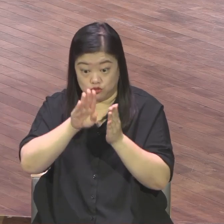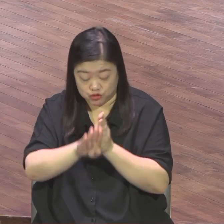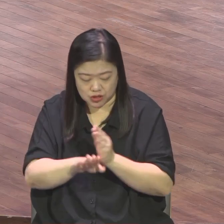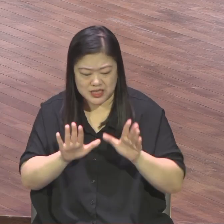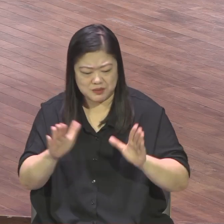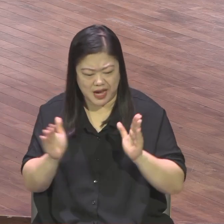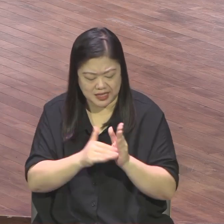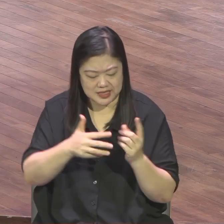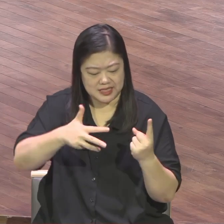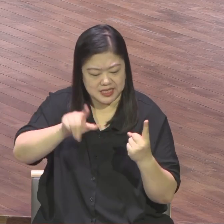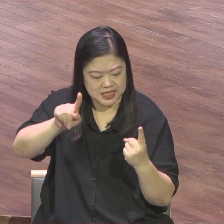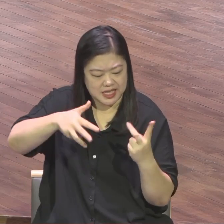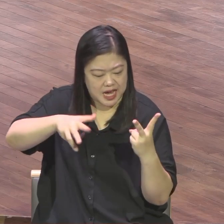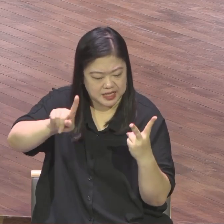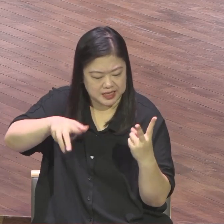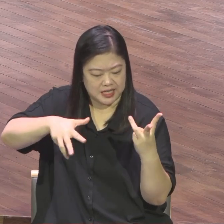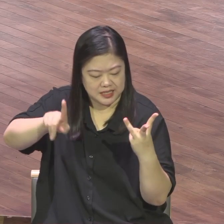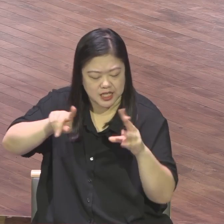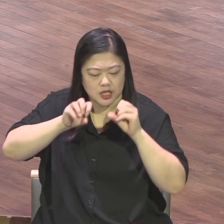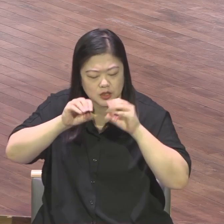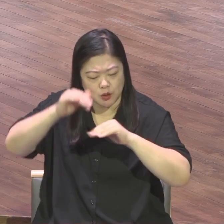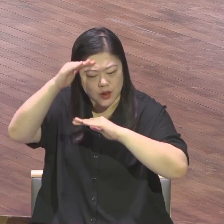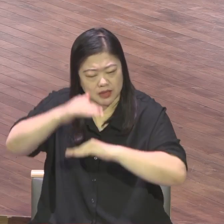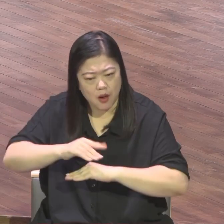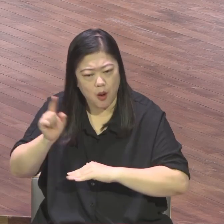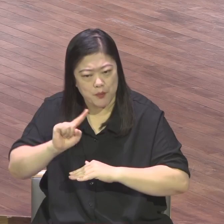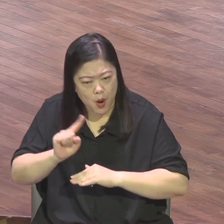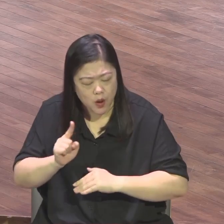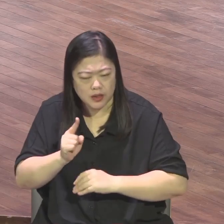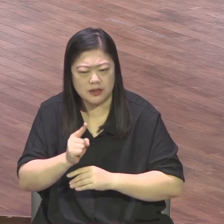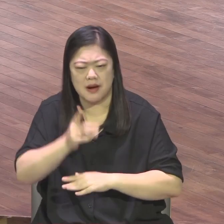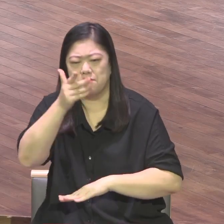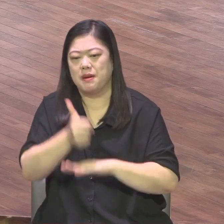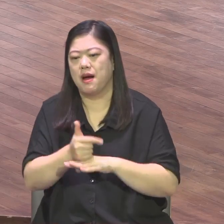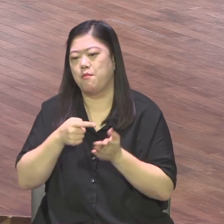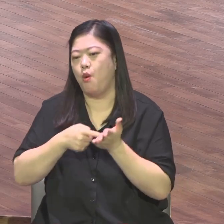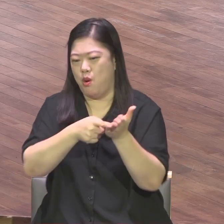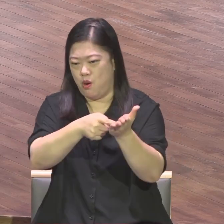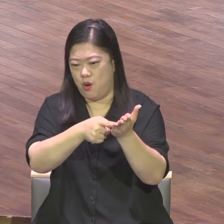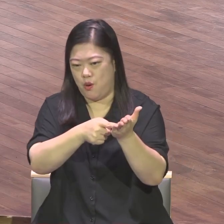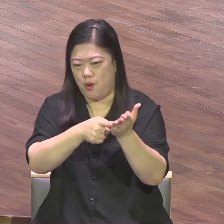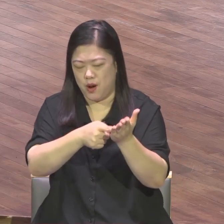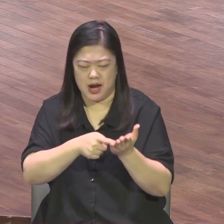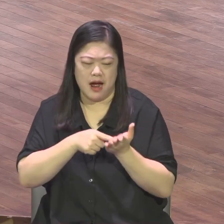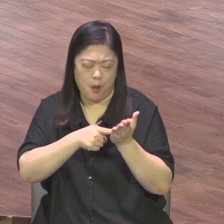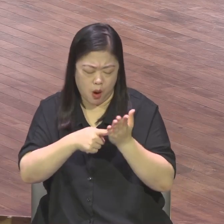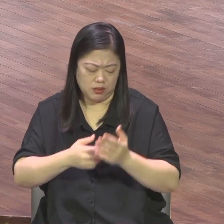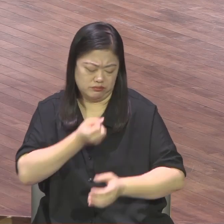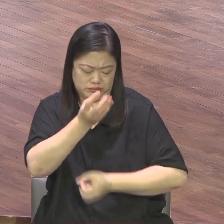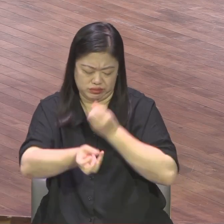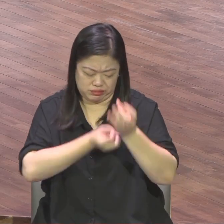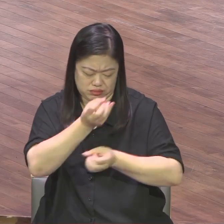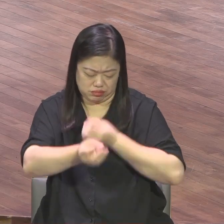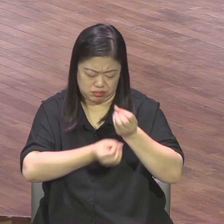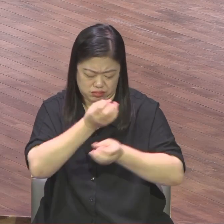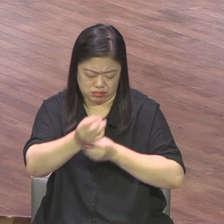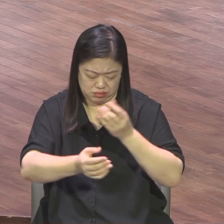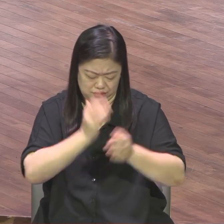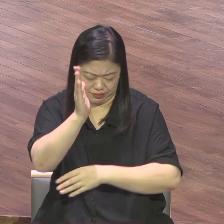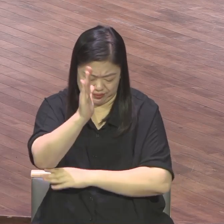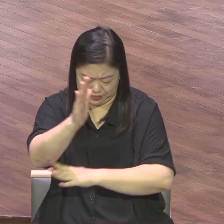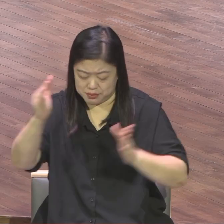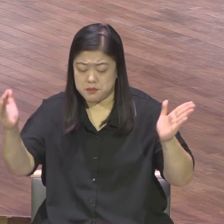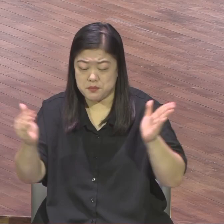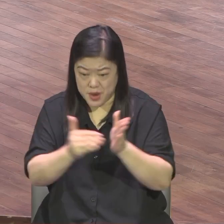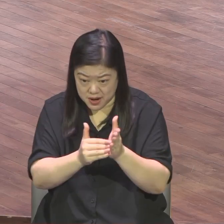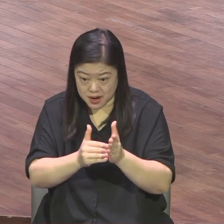그렇게 하니까 이 보고를 받은 예루살렘 교회 지도자들이 그야말로 하나님께 영광을 올렸습니다. 그런데 한편으로는 바울로